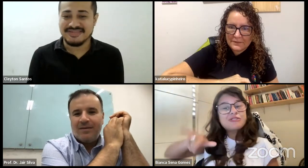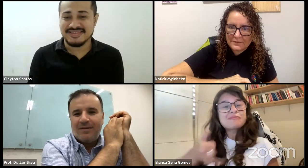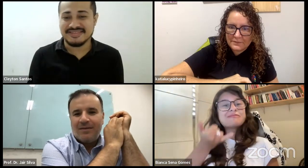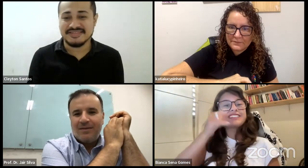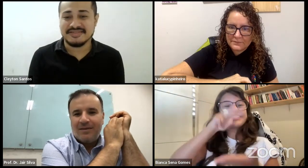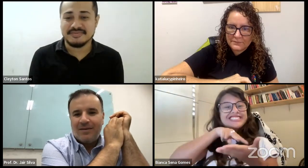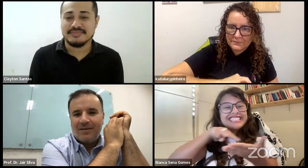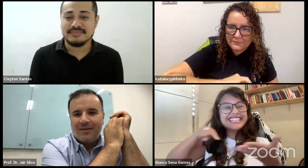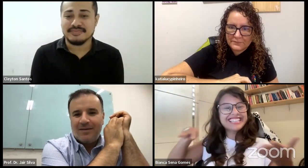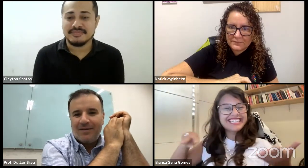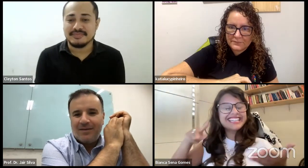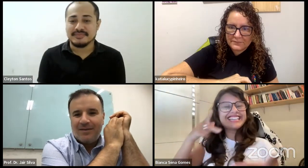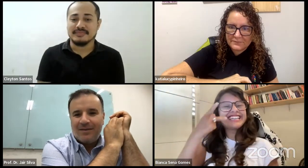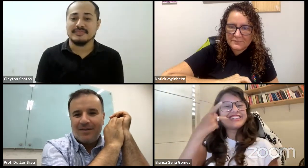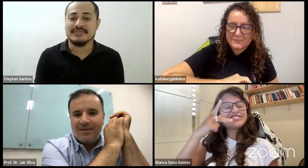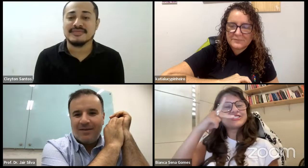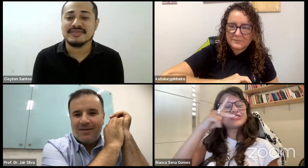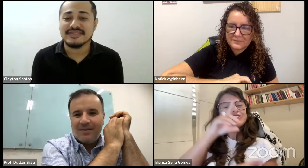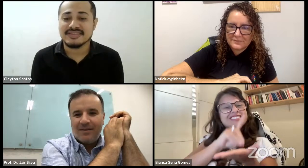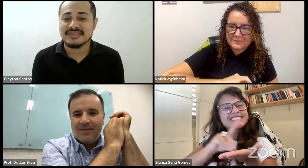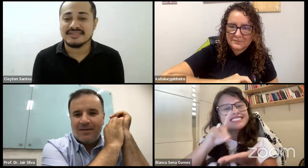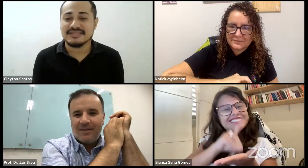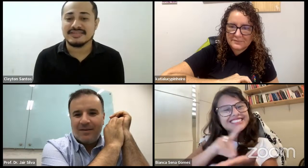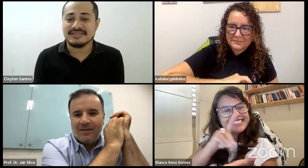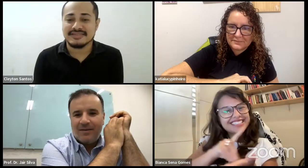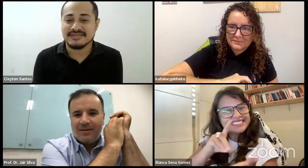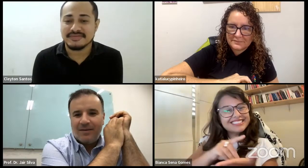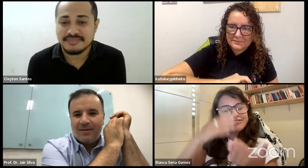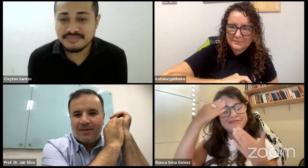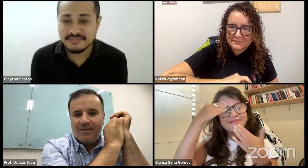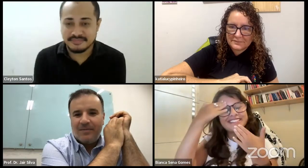Agradeço também pelo convite para estar aqui nessa banca hoje.